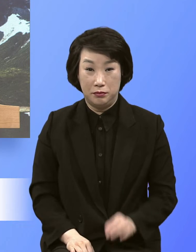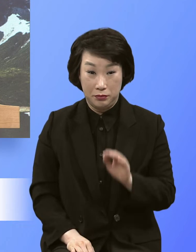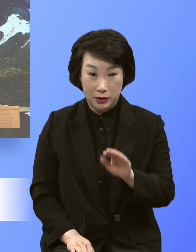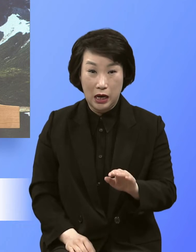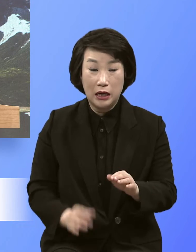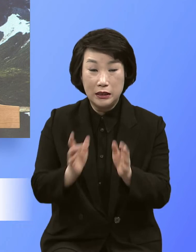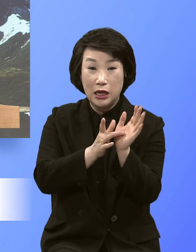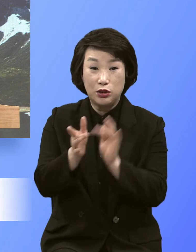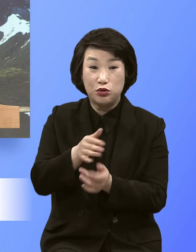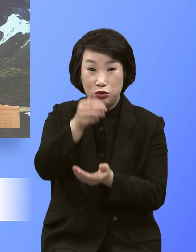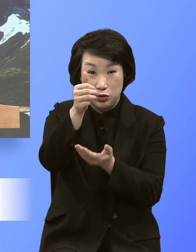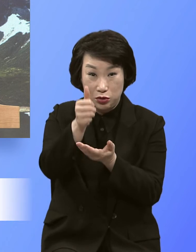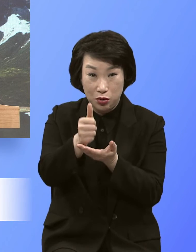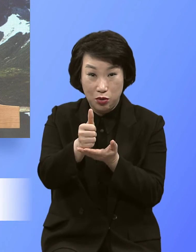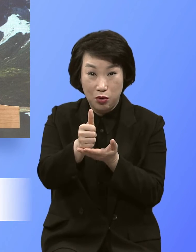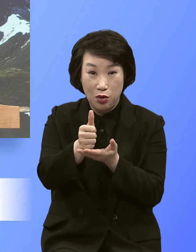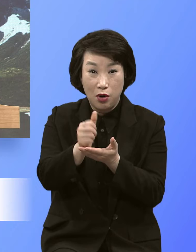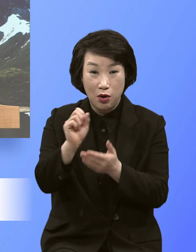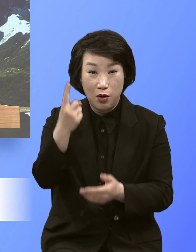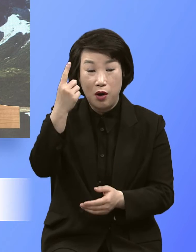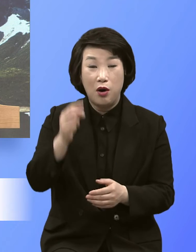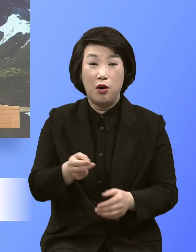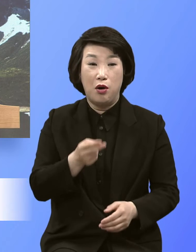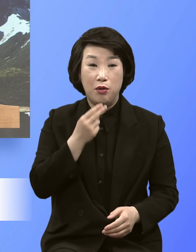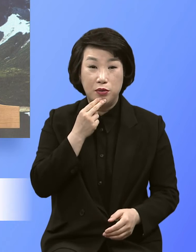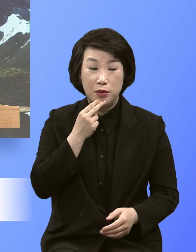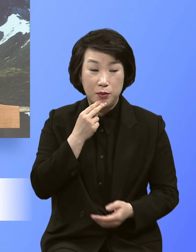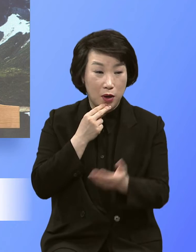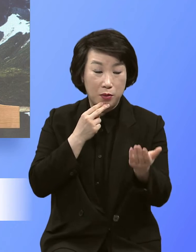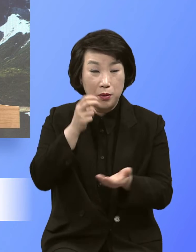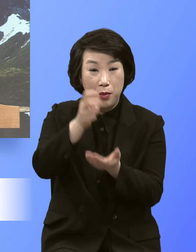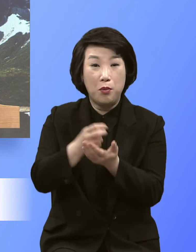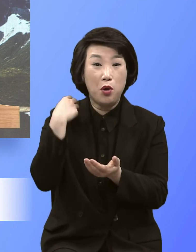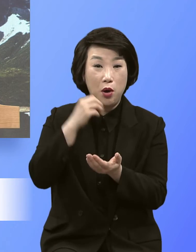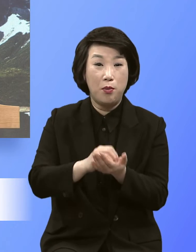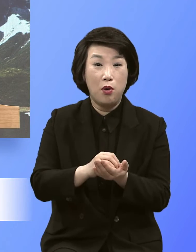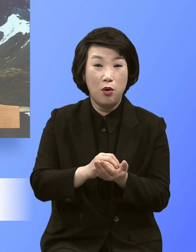아버지 예수 그리스도로 말미암지 않고는 질서가 회복될 자가 없다 그 말이에요.